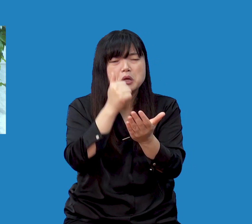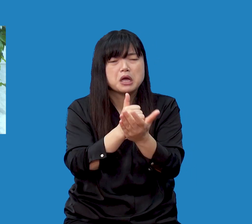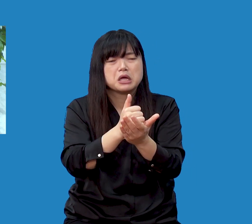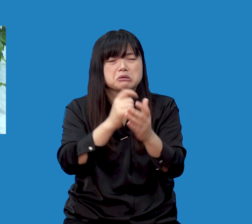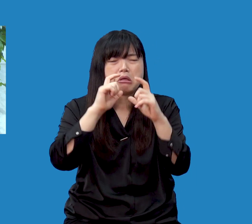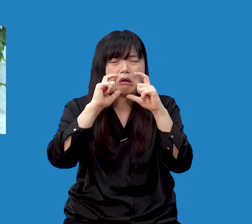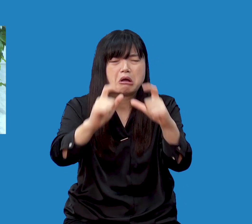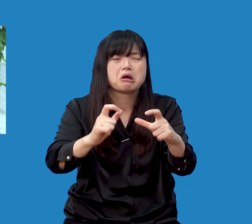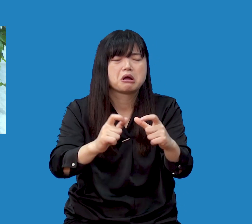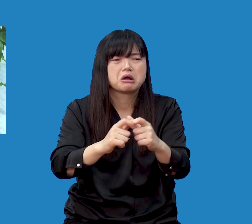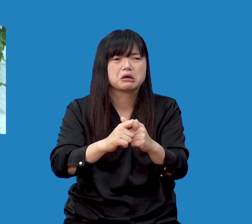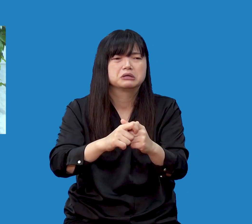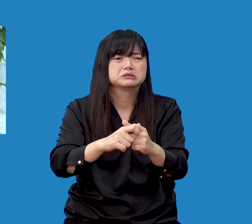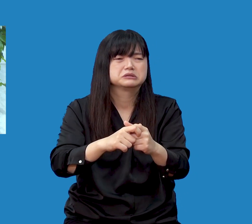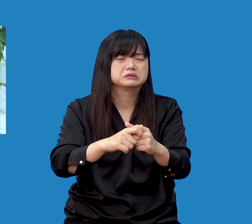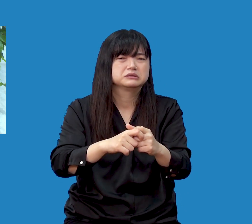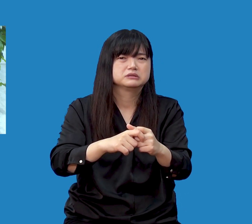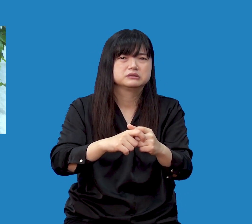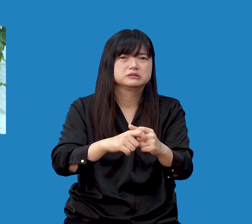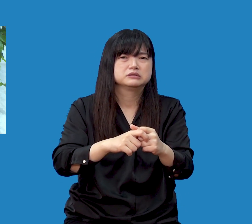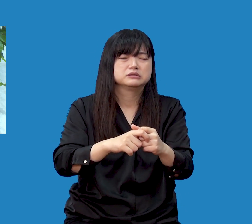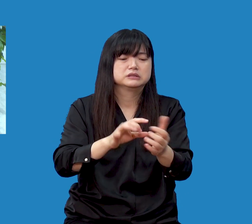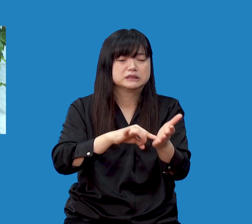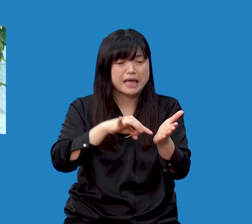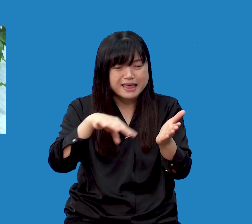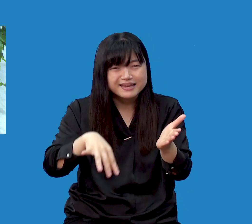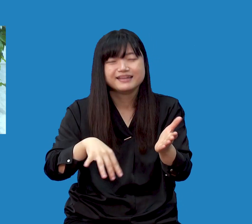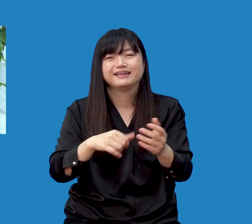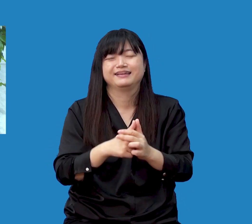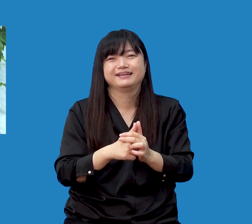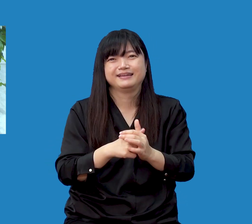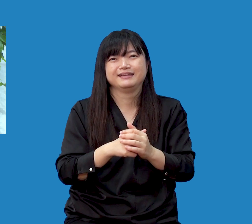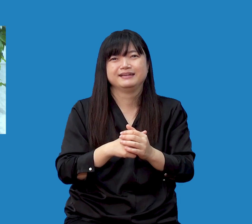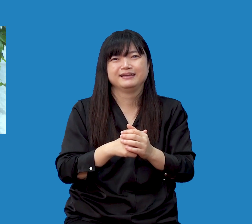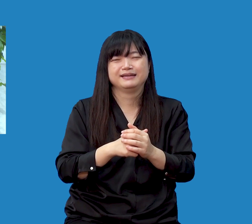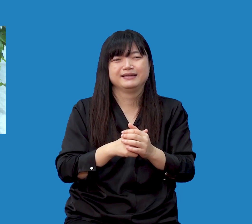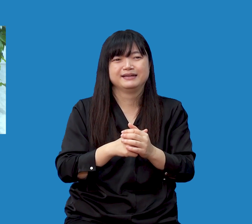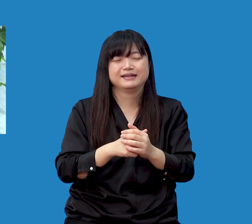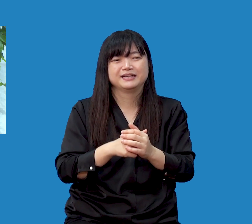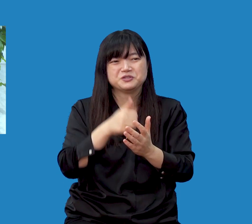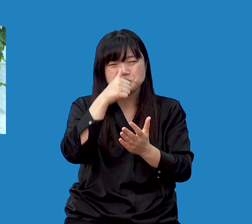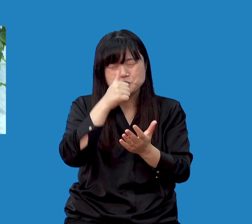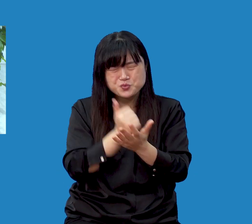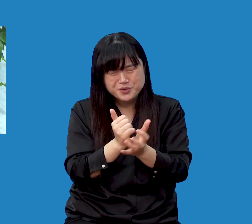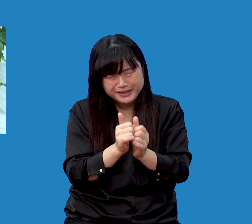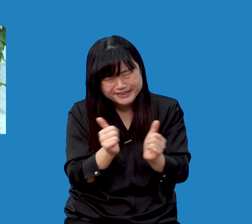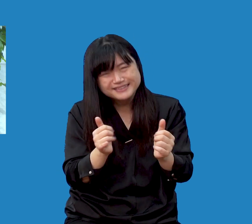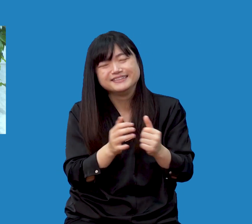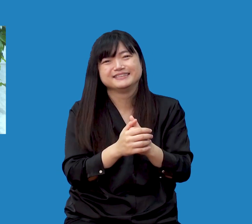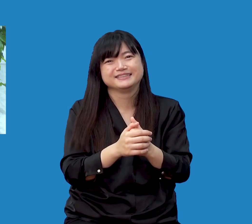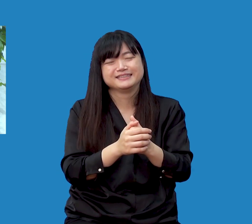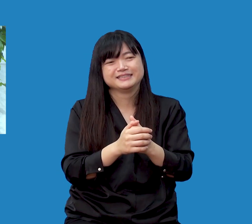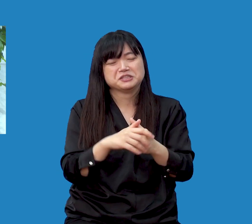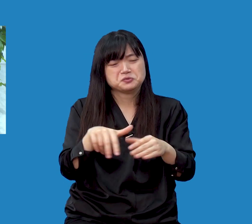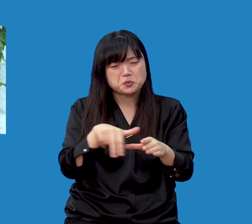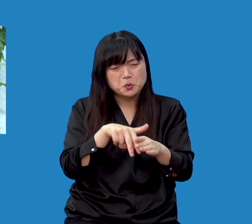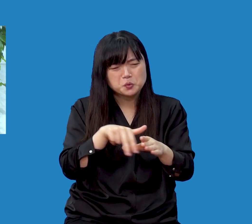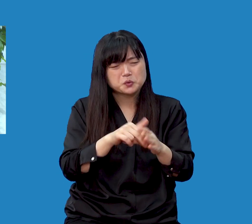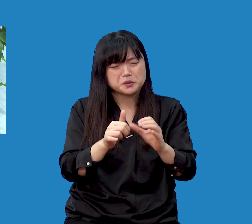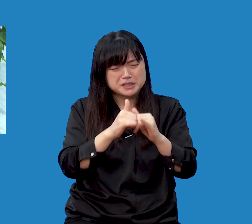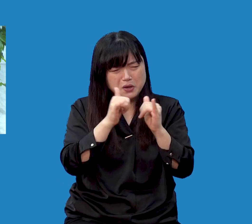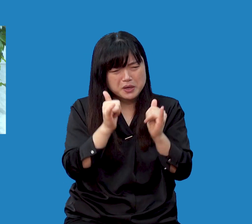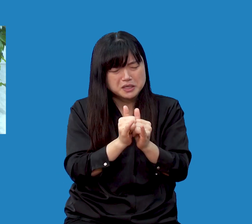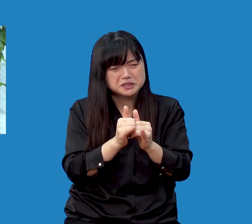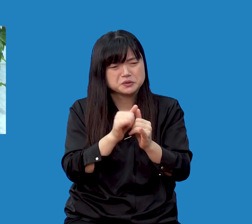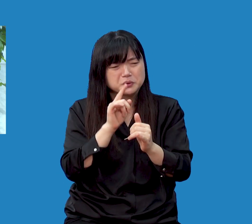찍히고 매국노라고 낙인 찍힌 세리들, 죄인들, 종교적으로